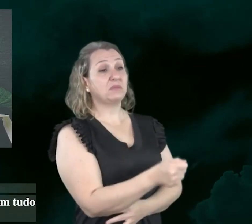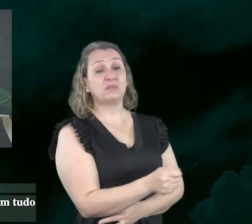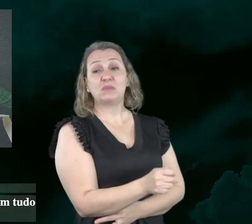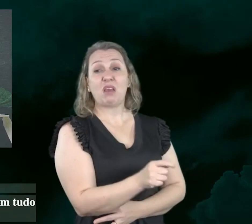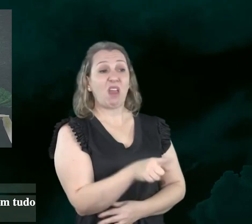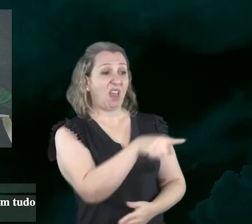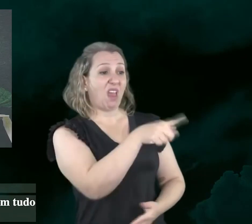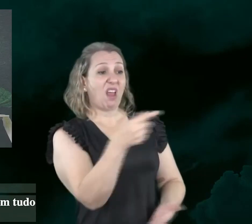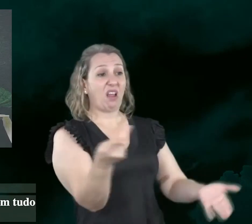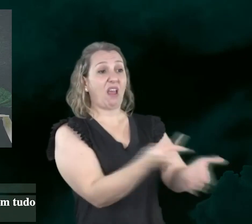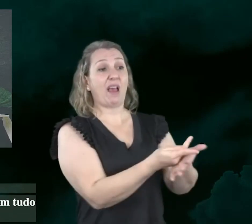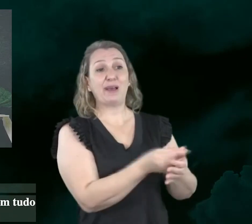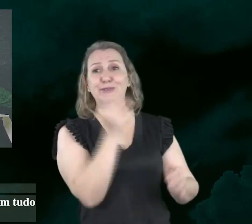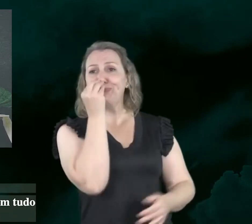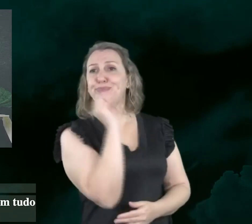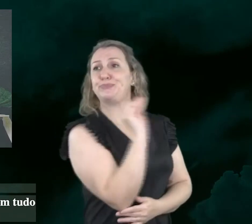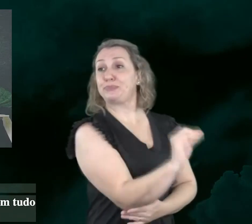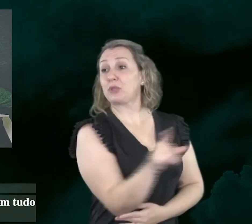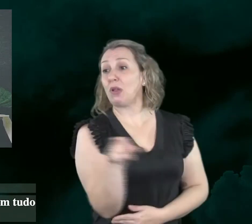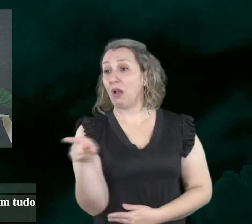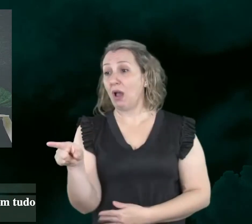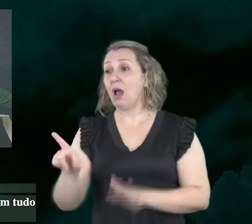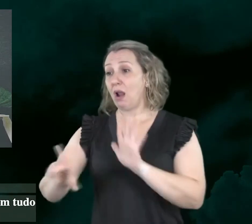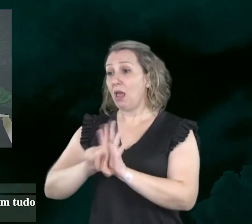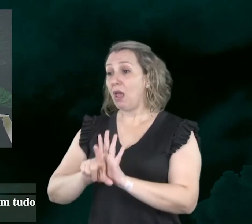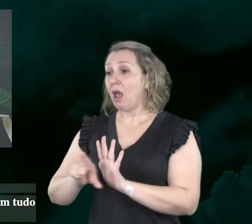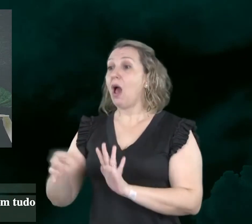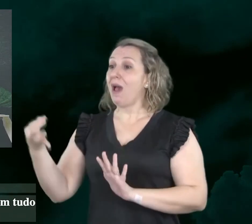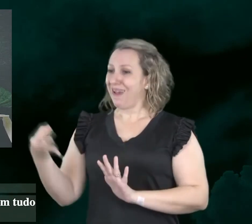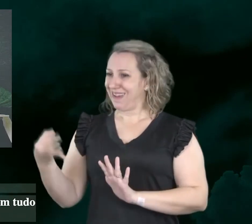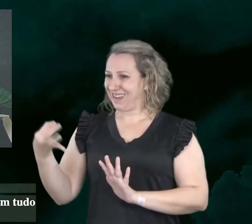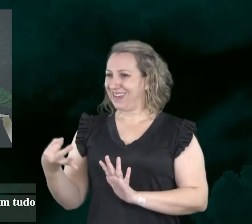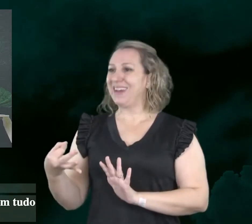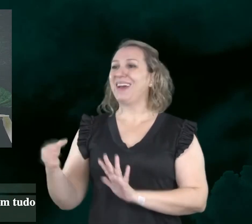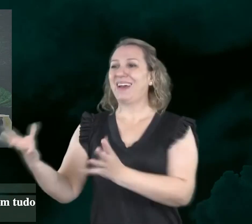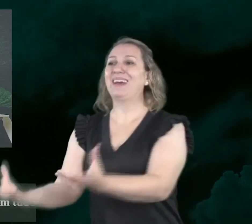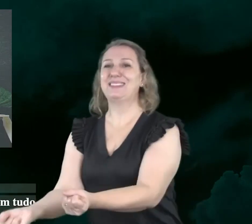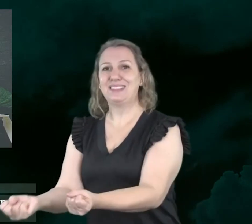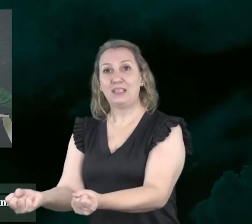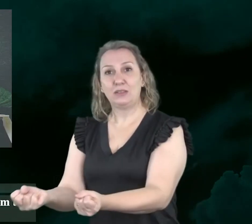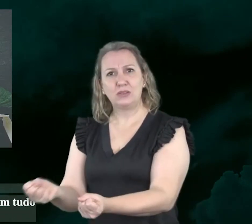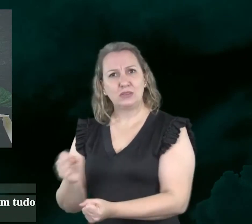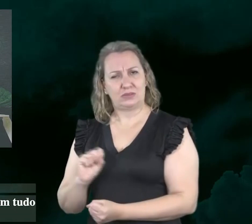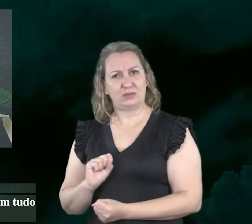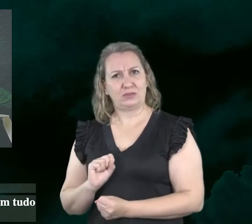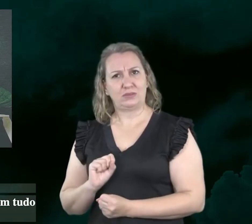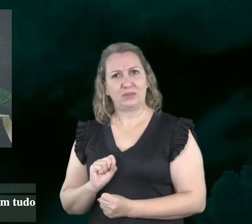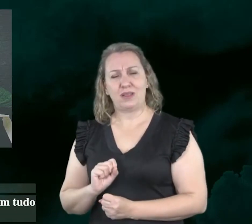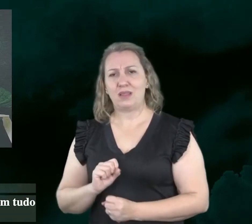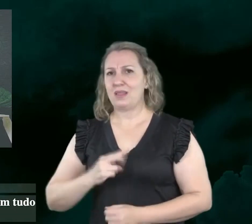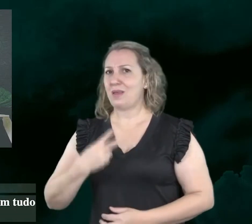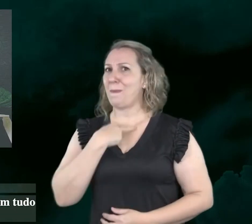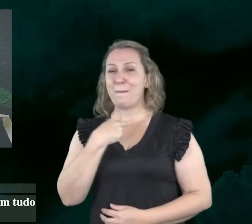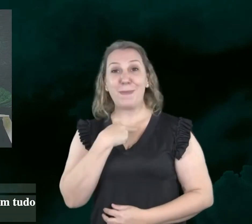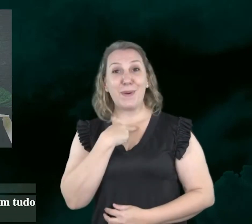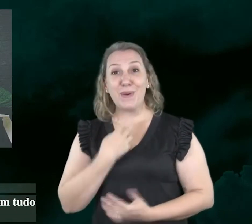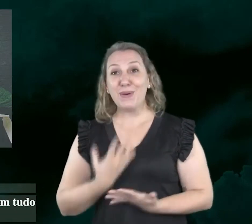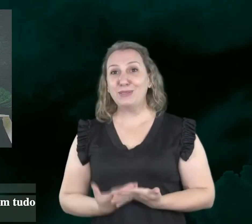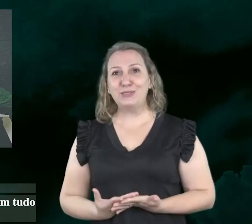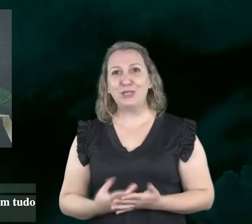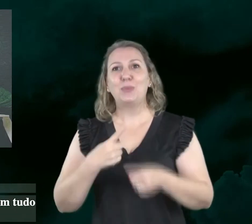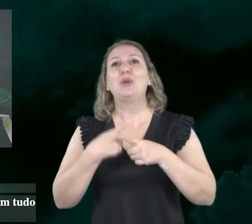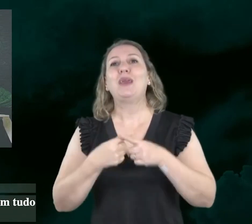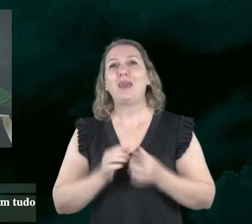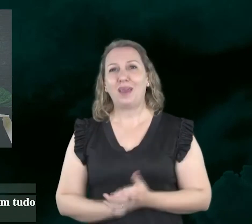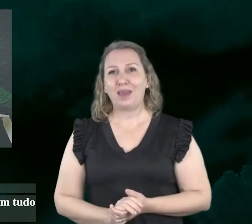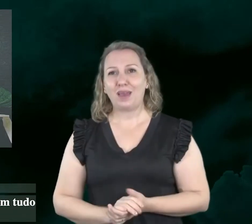verdade. Então, a verdade é o próprio Deus, é a própria realidade de Deus, ela sempre opera em amor, é com amor, a